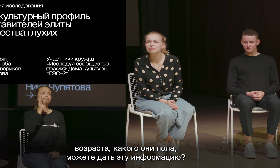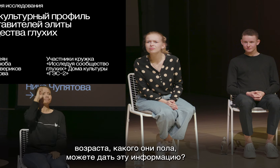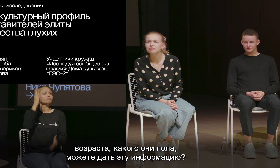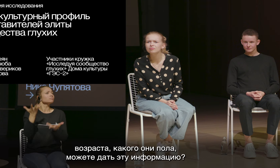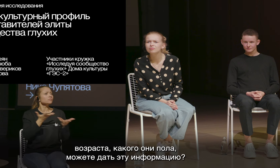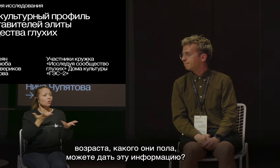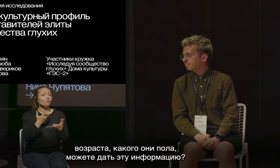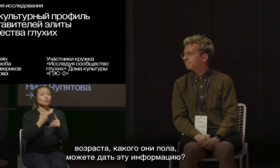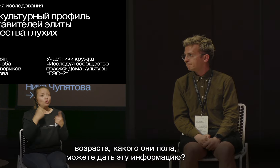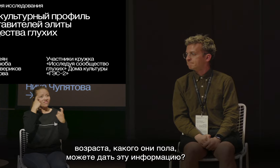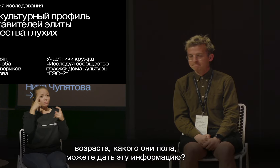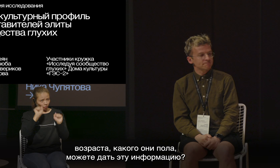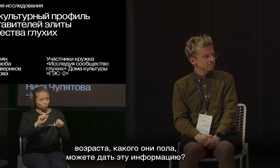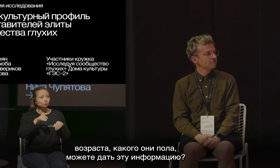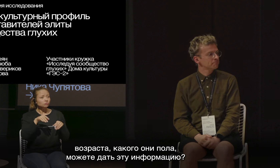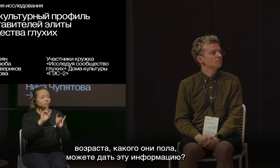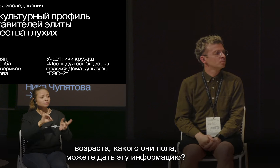эту информацию?